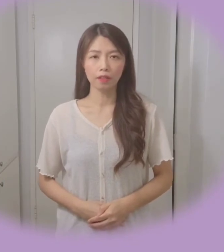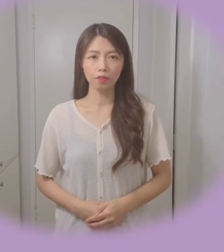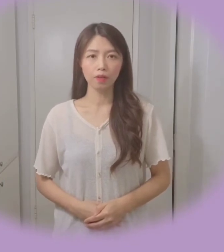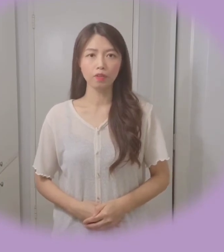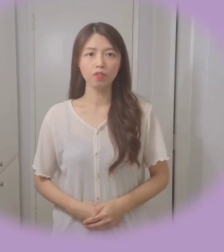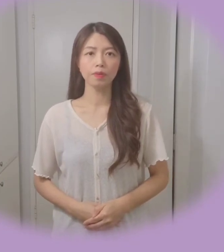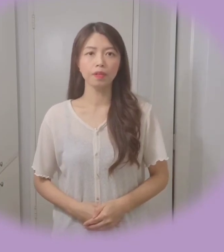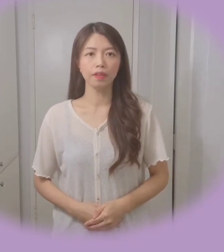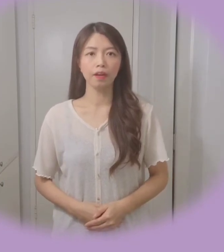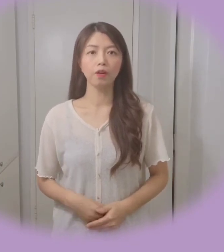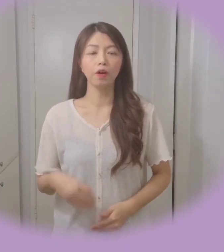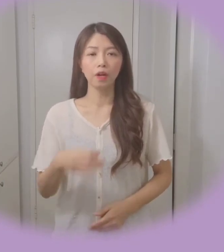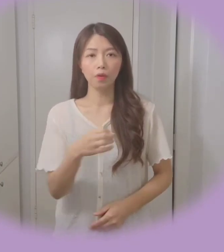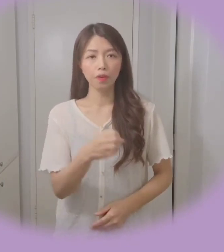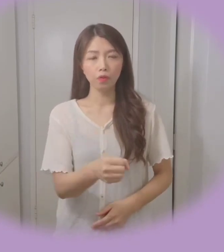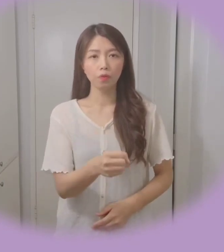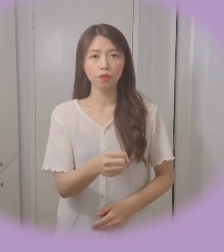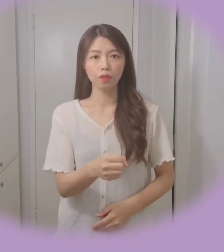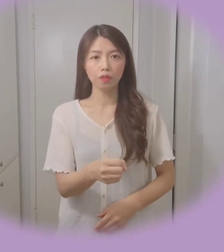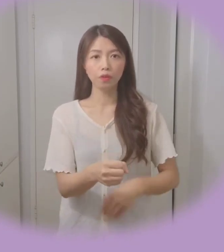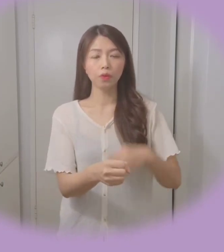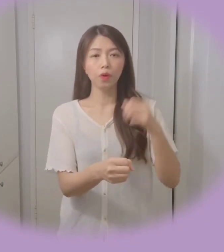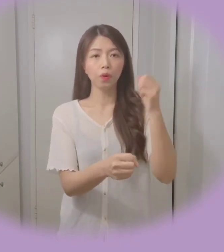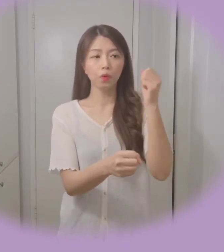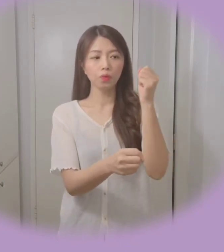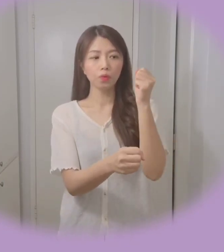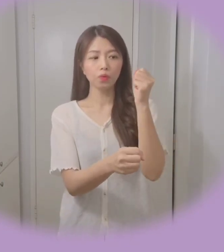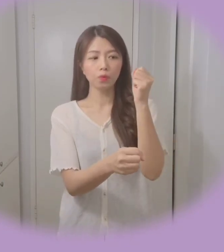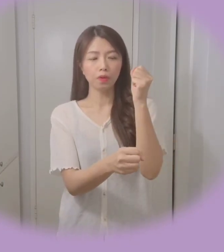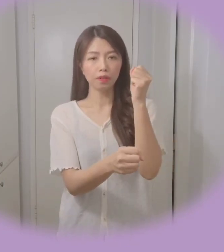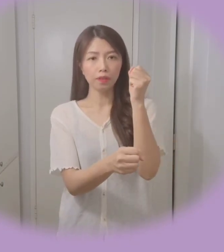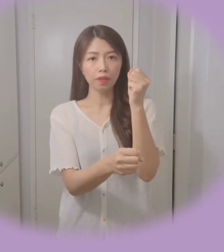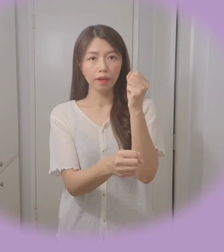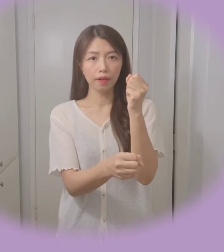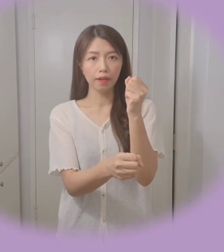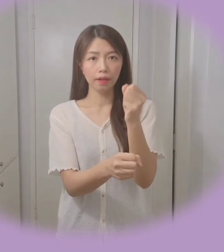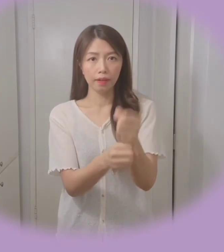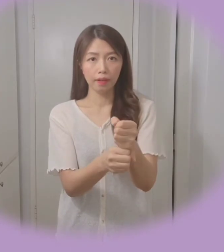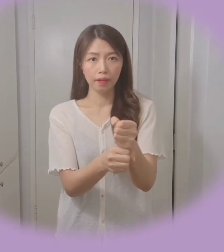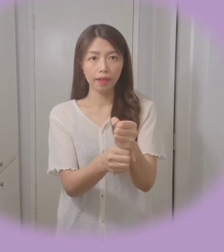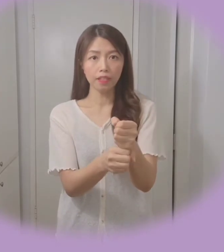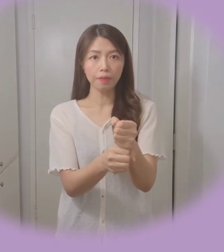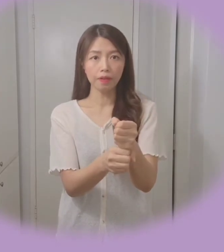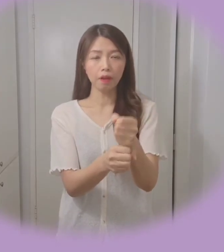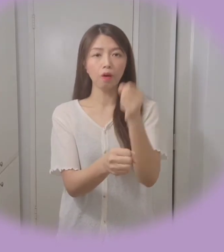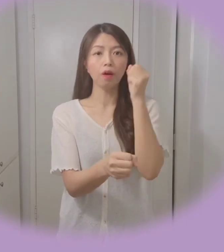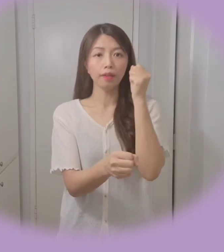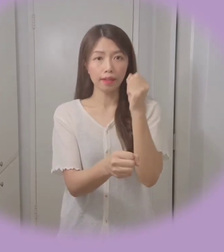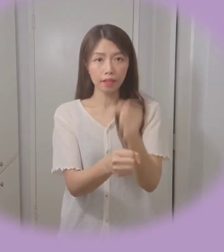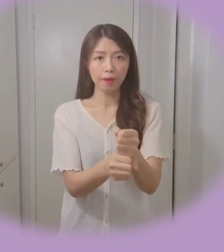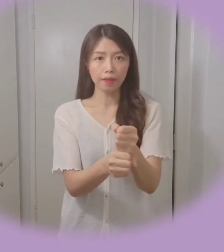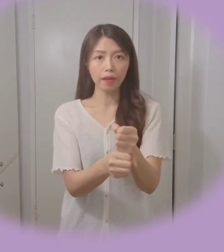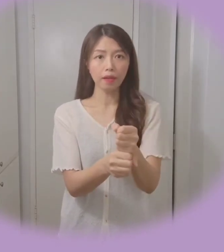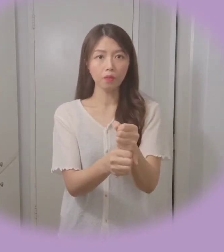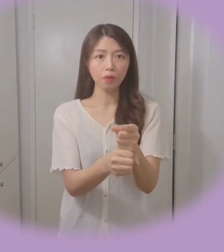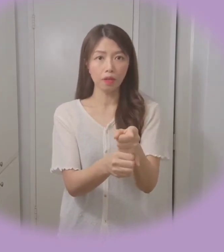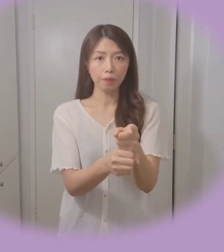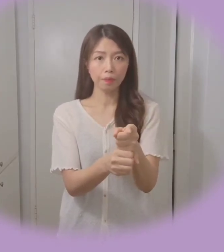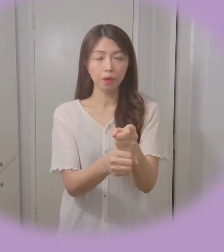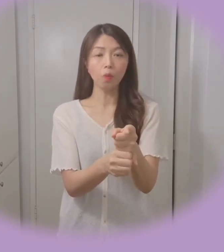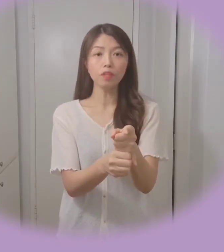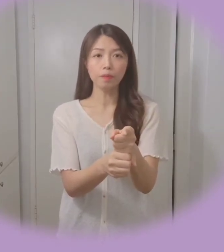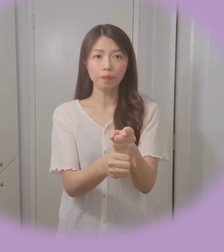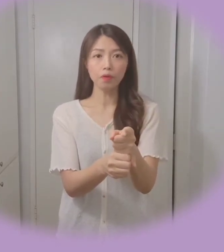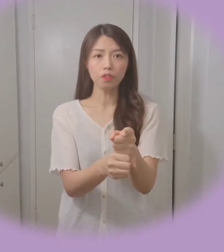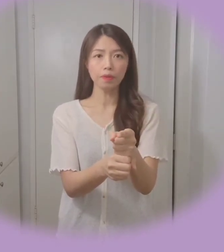벌써 라는 뜻의 수어를 해주시면 되는데요. 왼손 주먹 쥐시고 오른손 주먹을 대시면서 닿자마자 손에